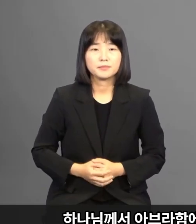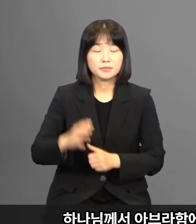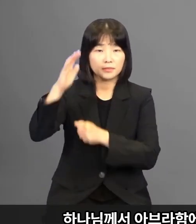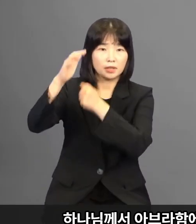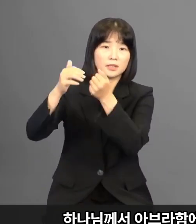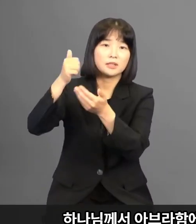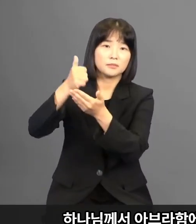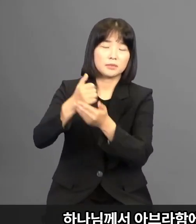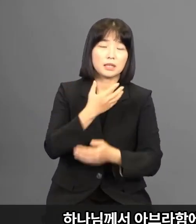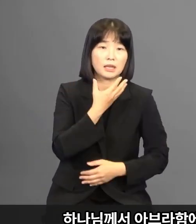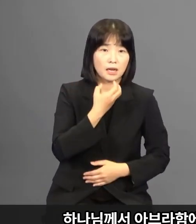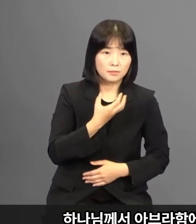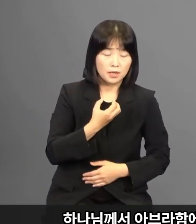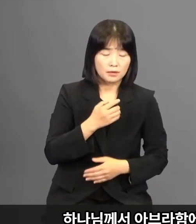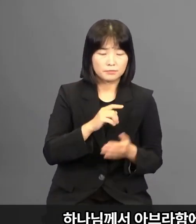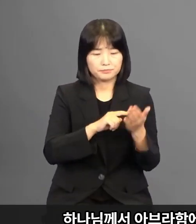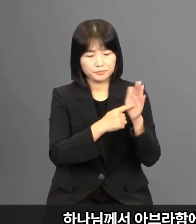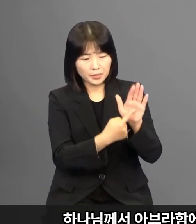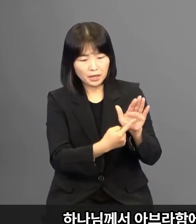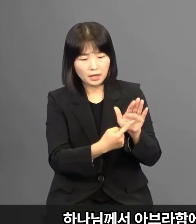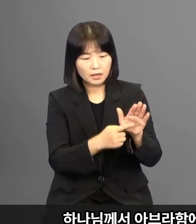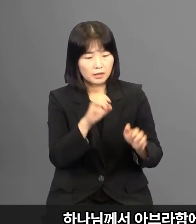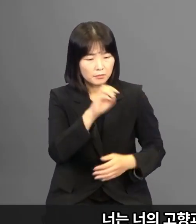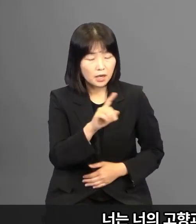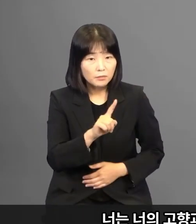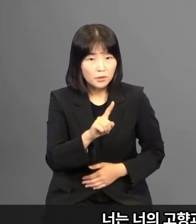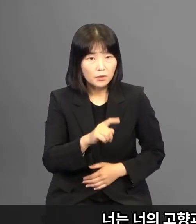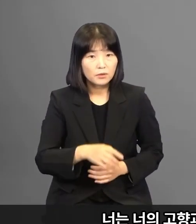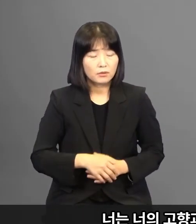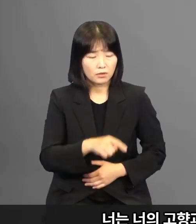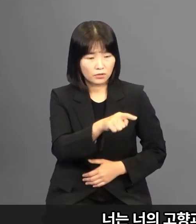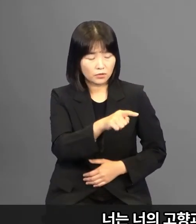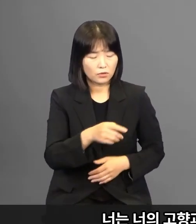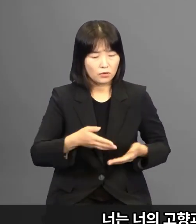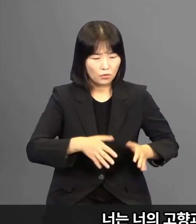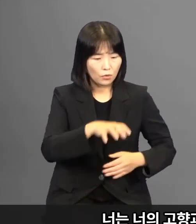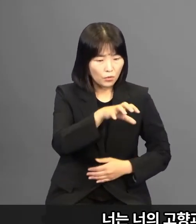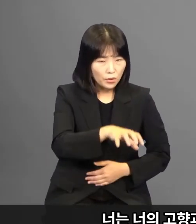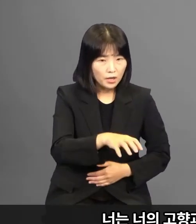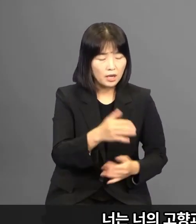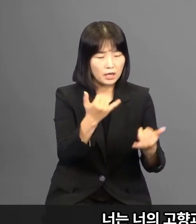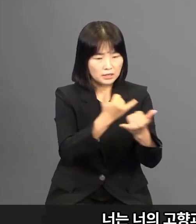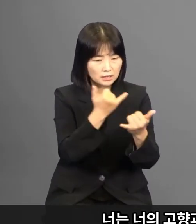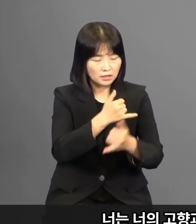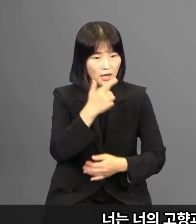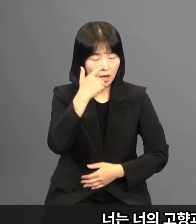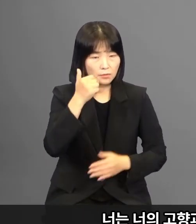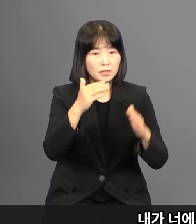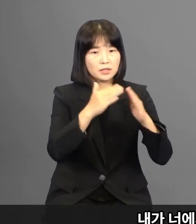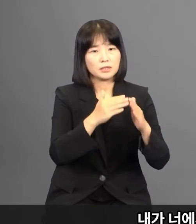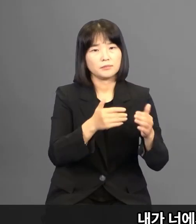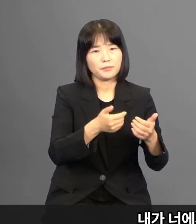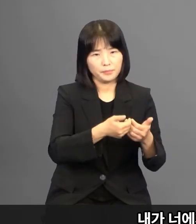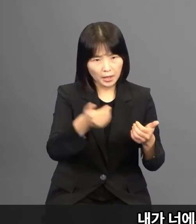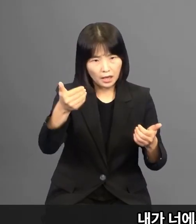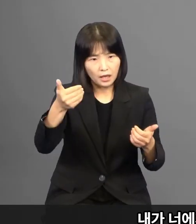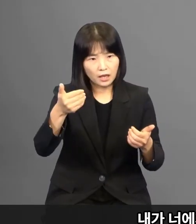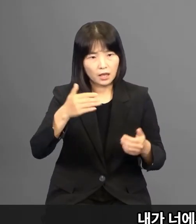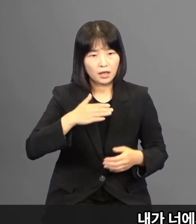하나님께서 아브라함에게 나타나셔서 그 얘기를 하셨어요. 너는 너의 고향과 친척과 아버지의 집을 떠나 내가